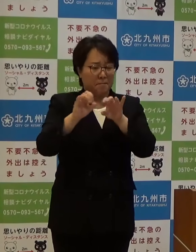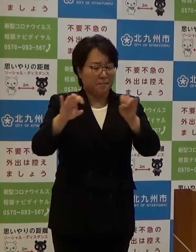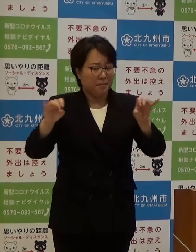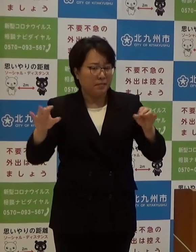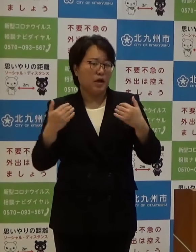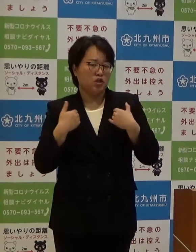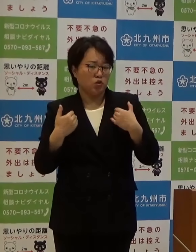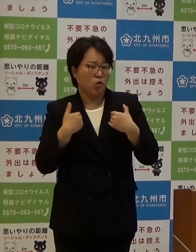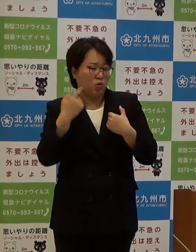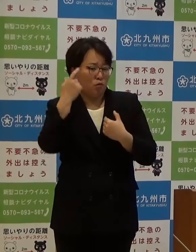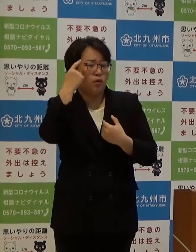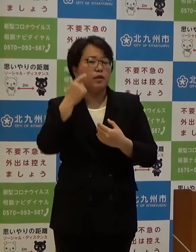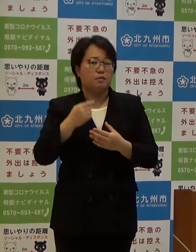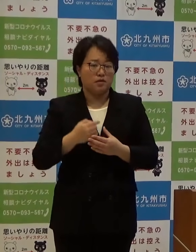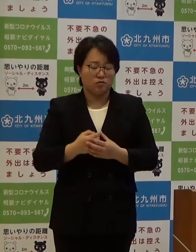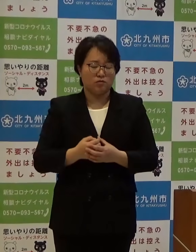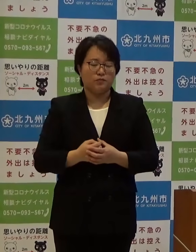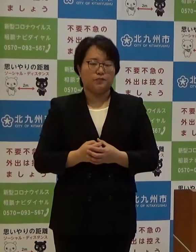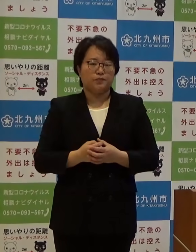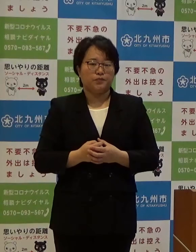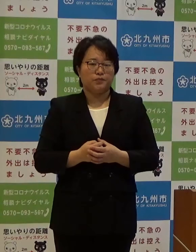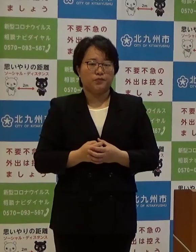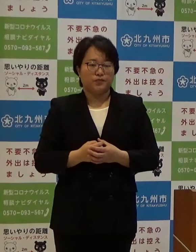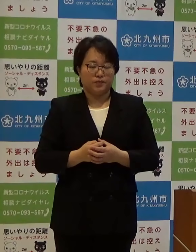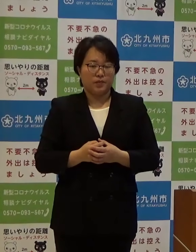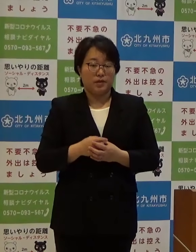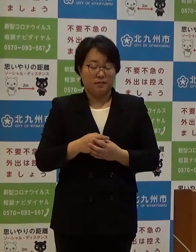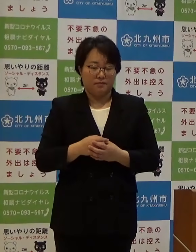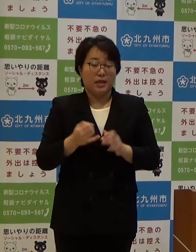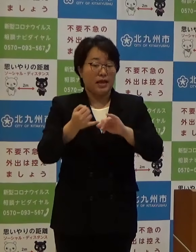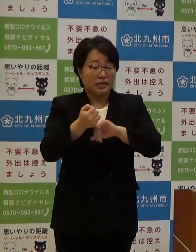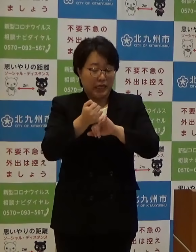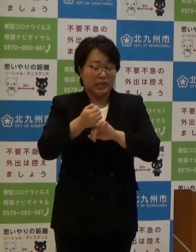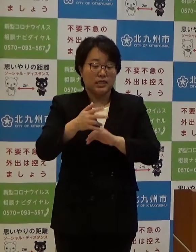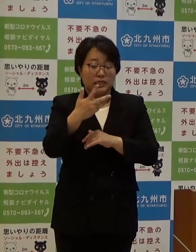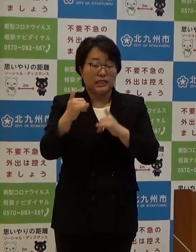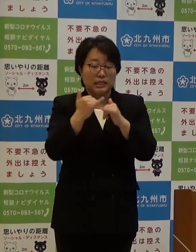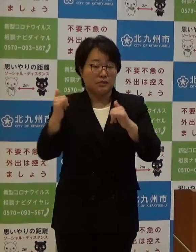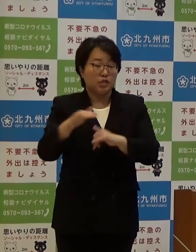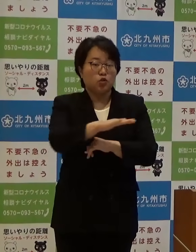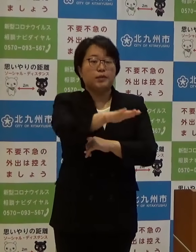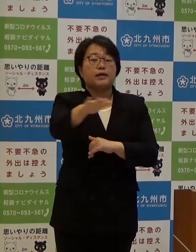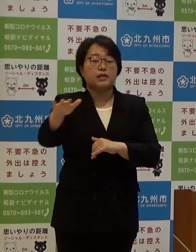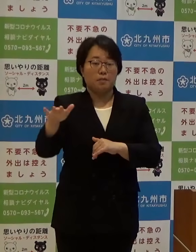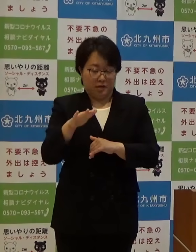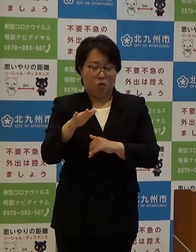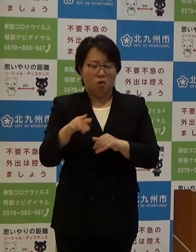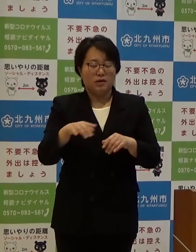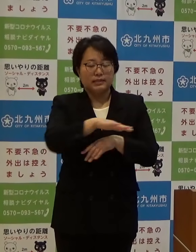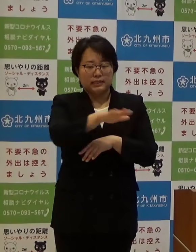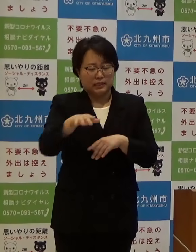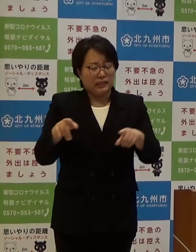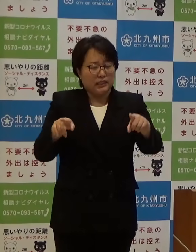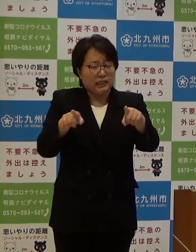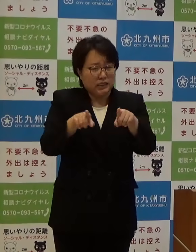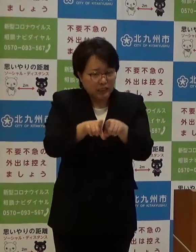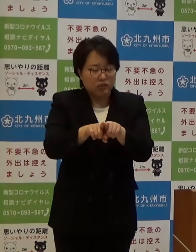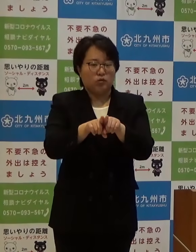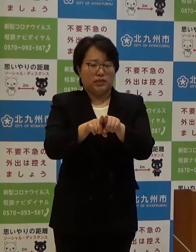を行ってきたわけでありますが、ぜひ市民の皆様方に、一致団結をしてです